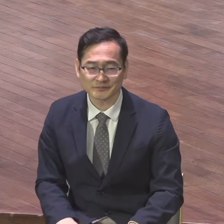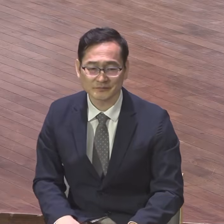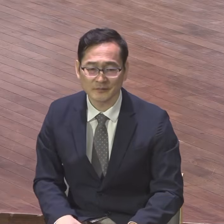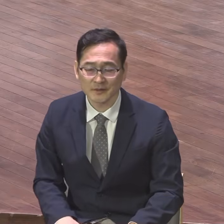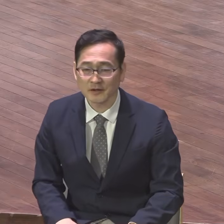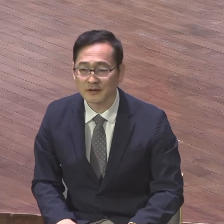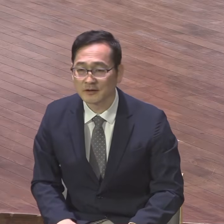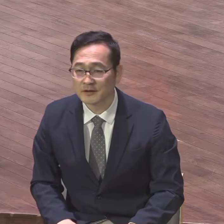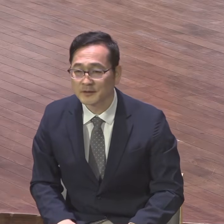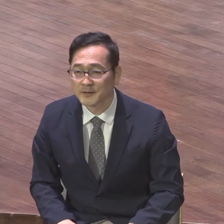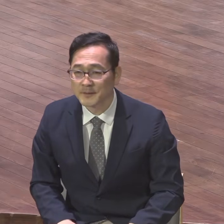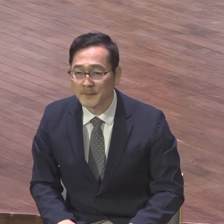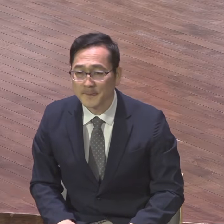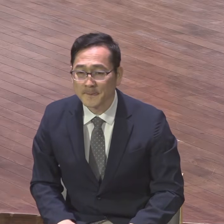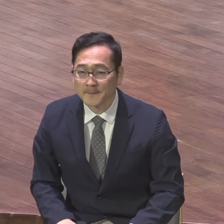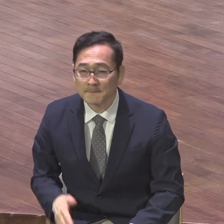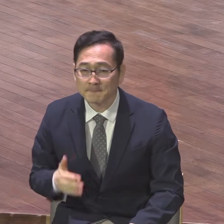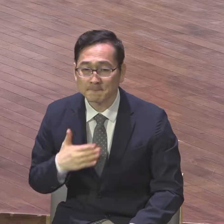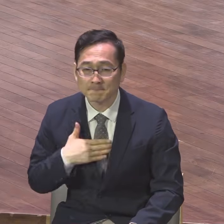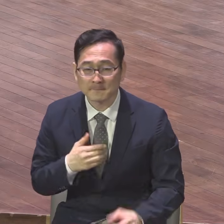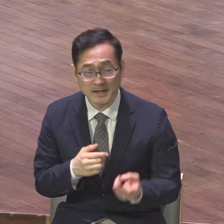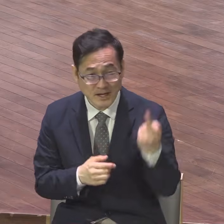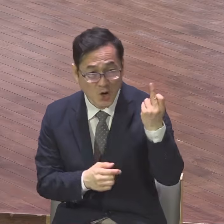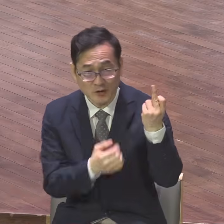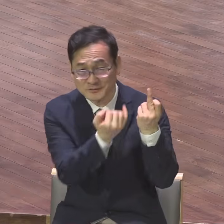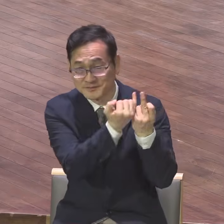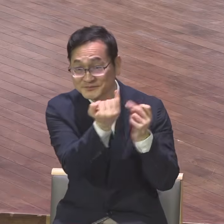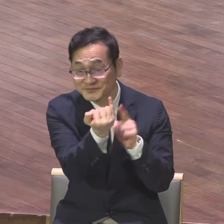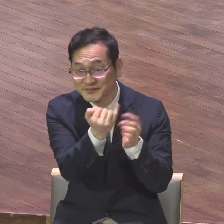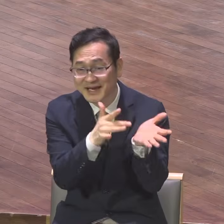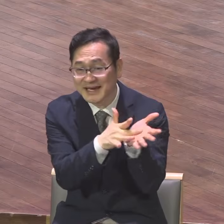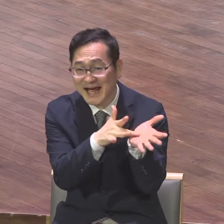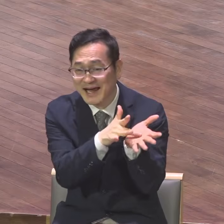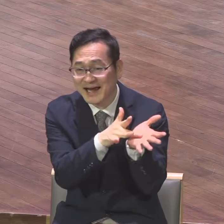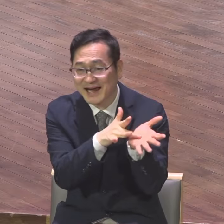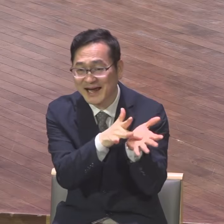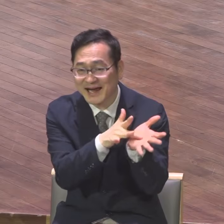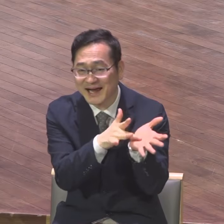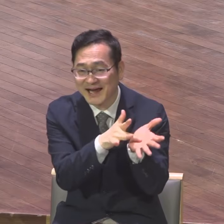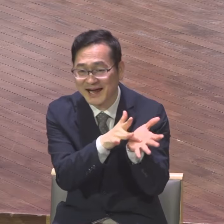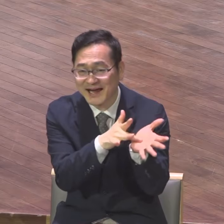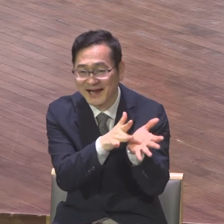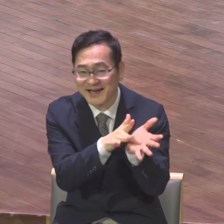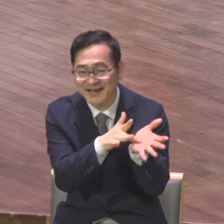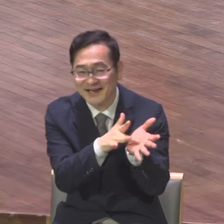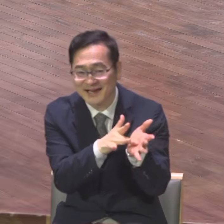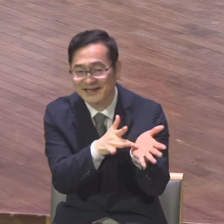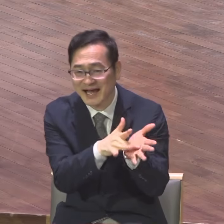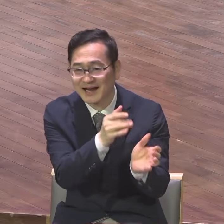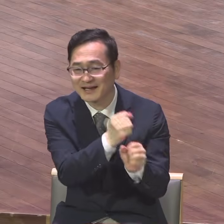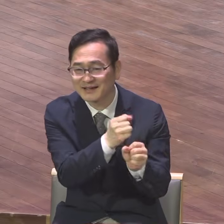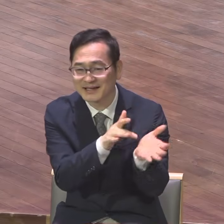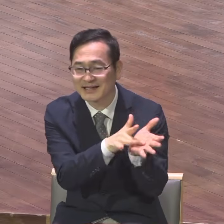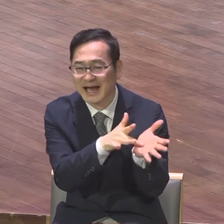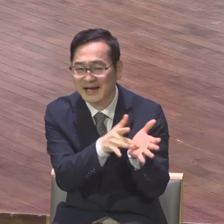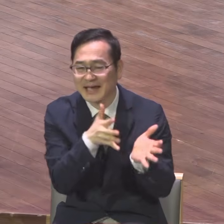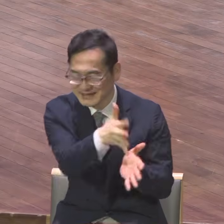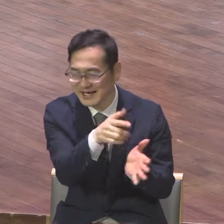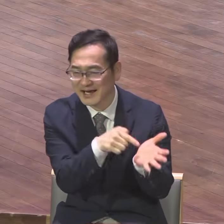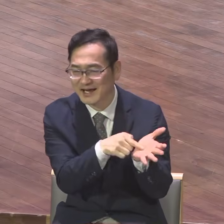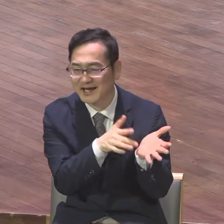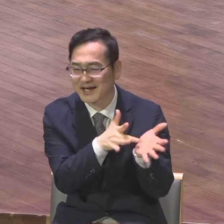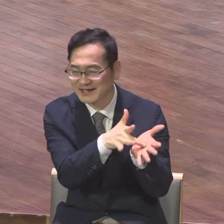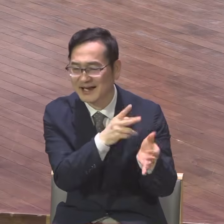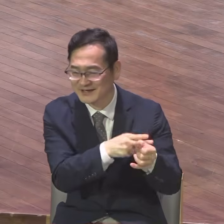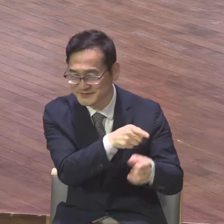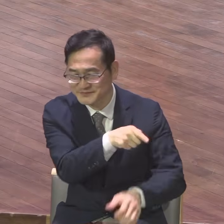먹는 좋은데 제가 우리 형수님이 약사잖아요. 약사니까 인체를 좀 많이 알잖아요. 미국에 있으면서 이상구